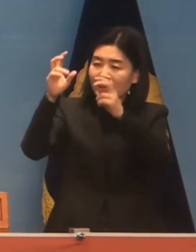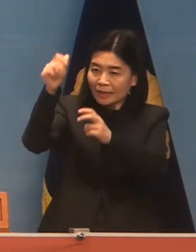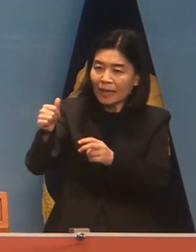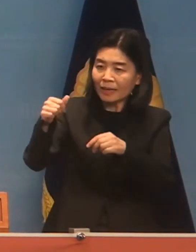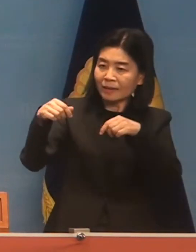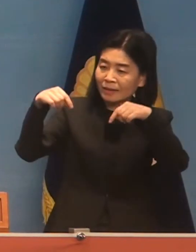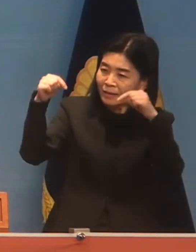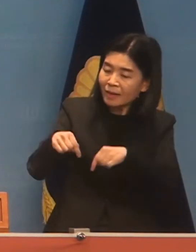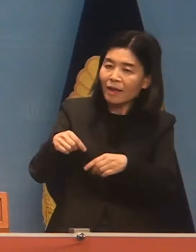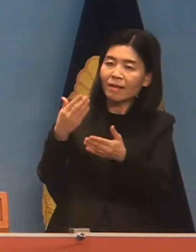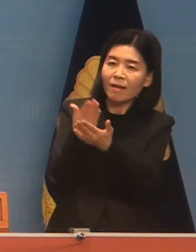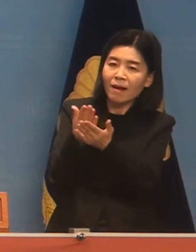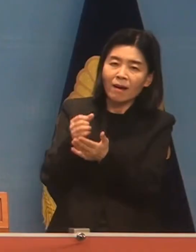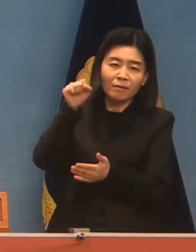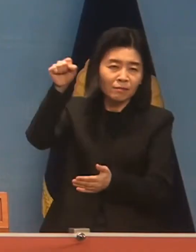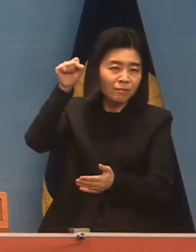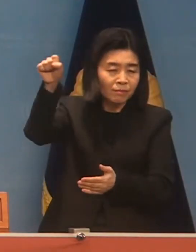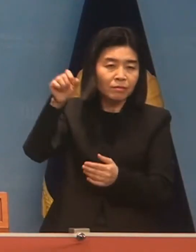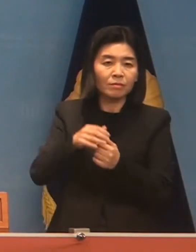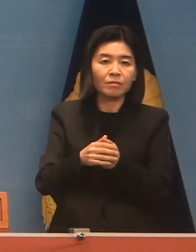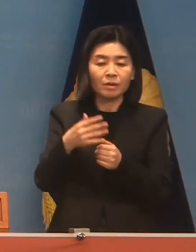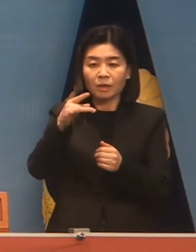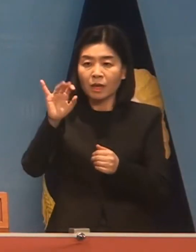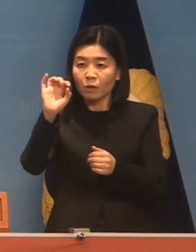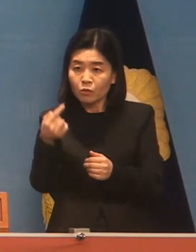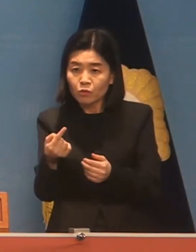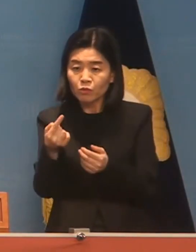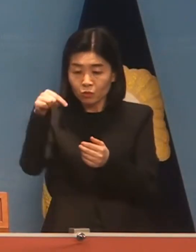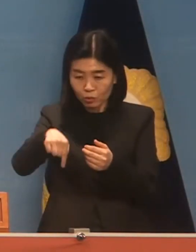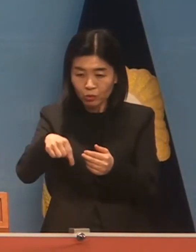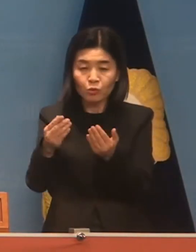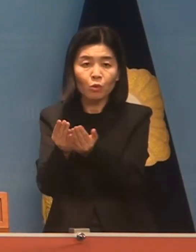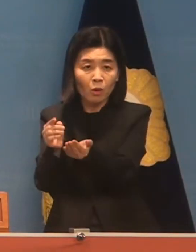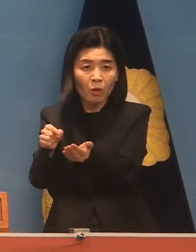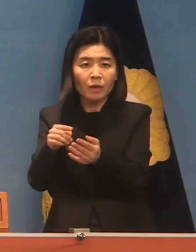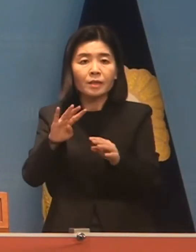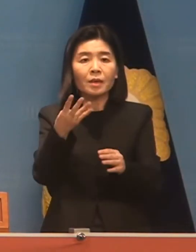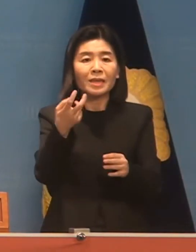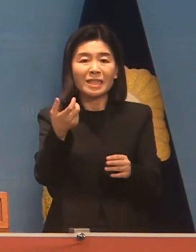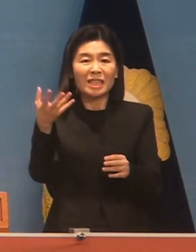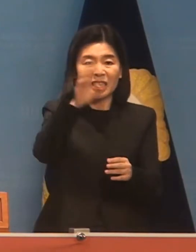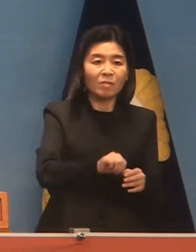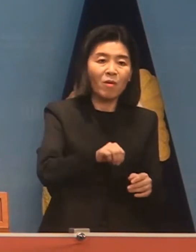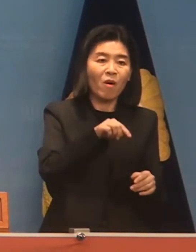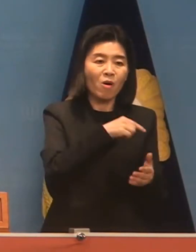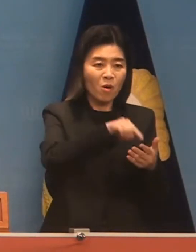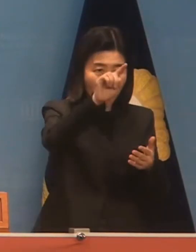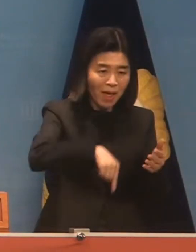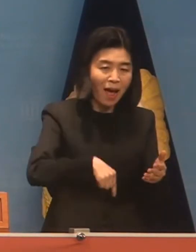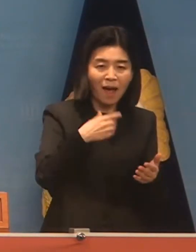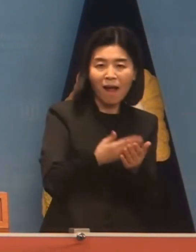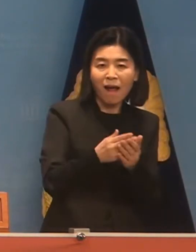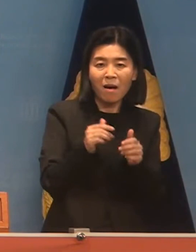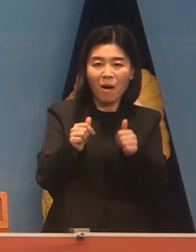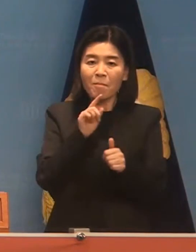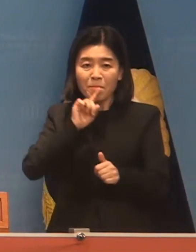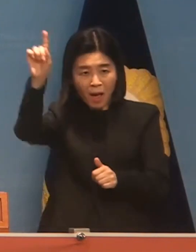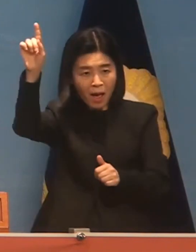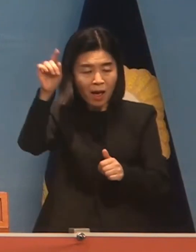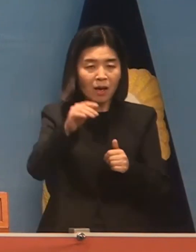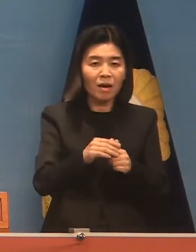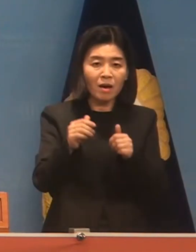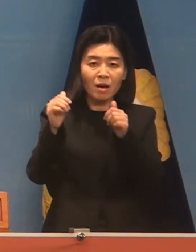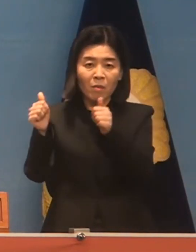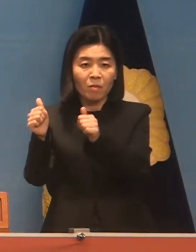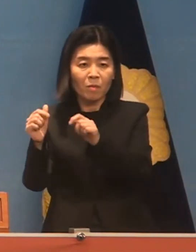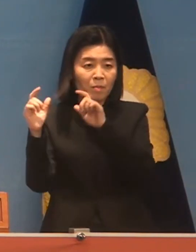투쟁했습니다. 대우조선은 하청 노동자들에게 470억의 손해배상을 청구했고 법원은 22명에게